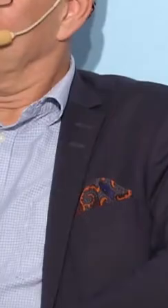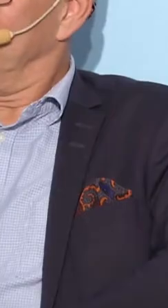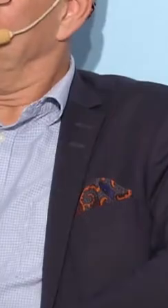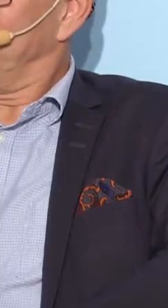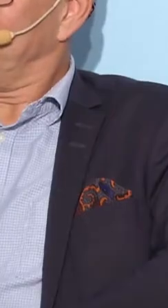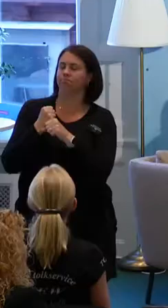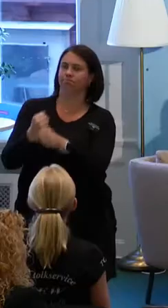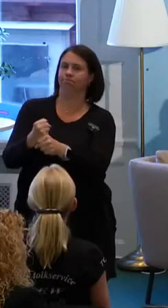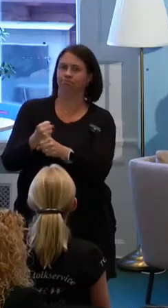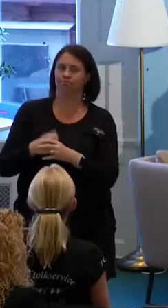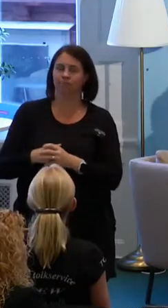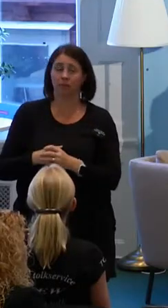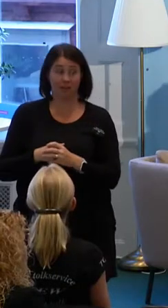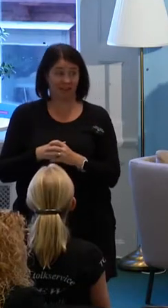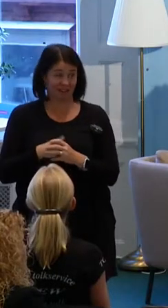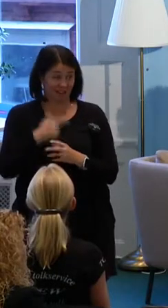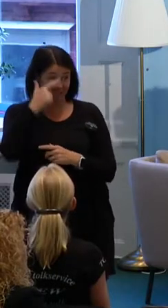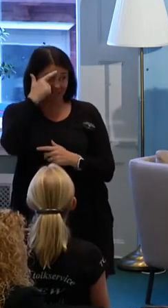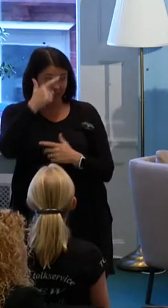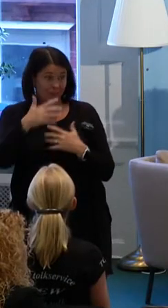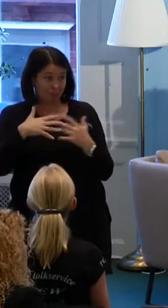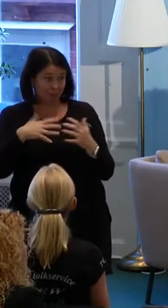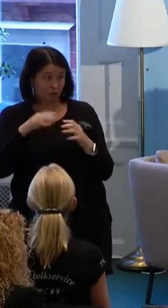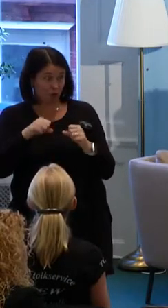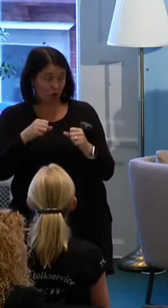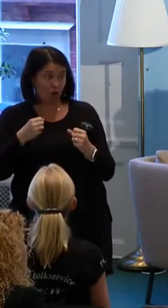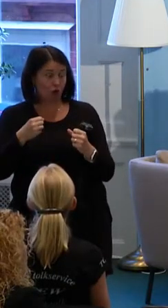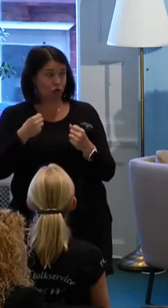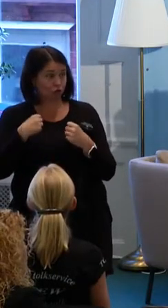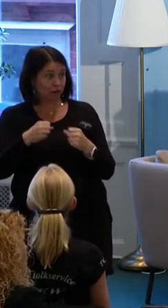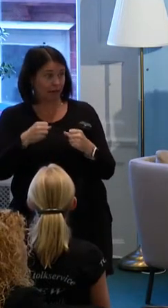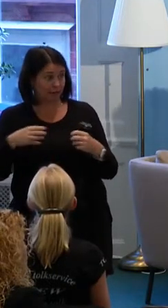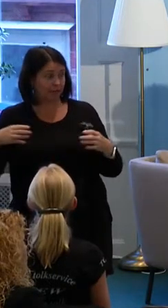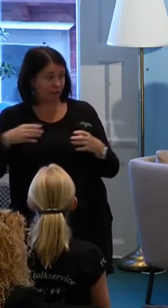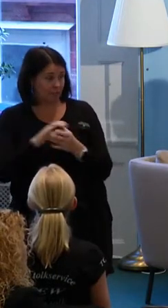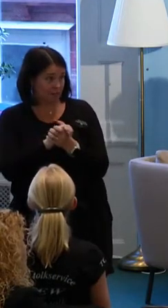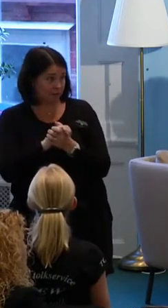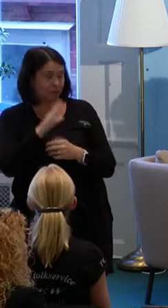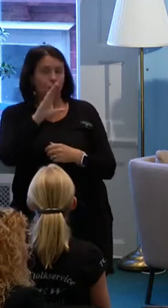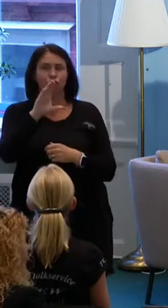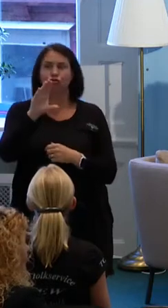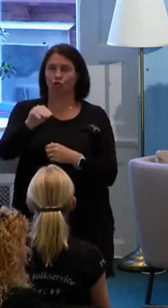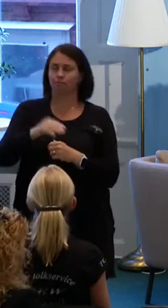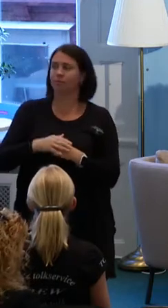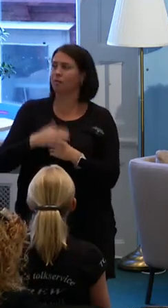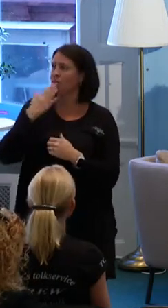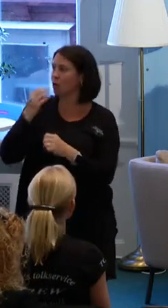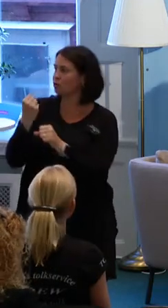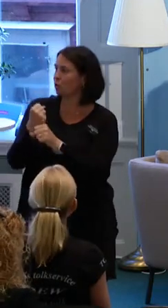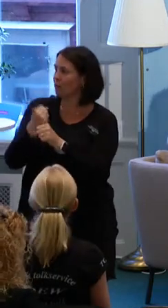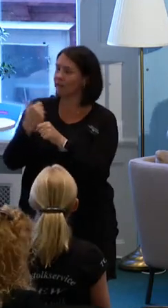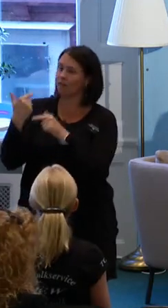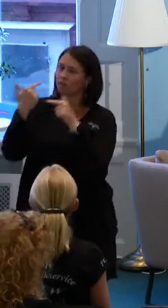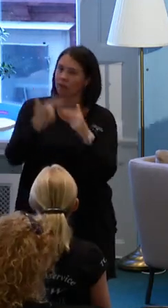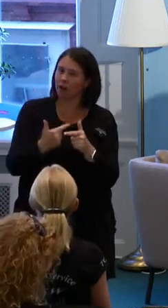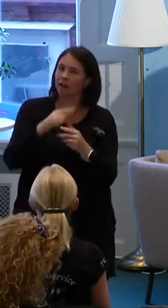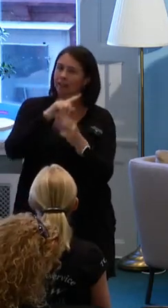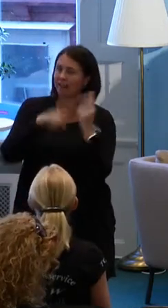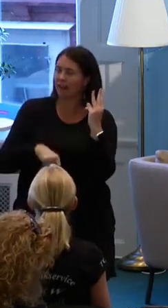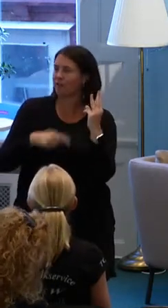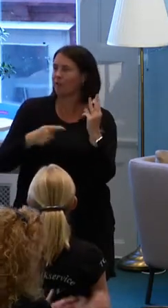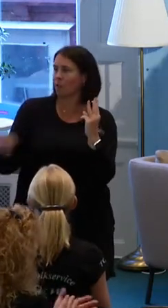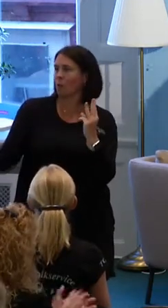Øresund. Så at tankearbetet skal gøre det gemensamt? Meget gerne. Ja. Herligt, bra jobbat, får jeg sige. Tak så mycket alle tre for at ni